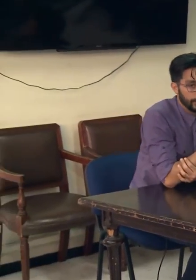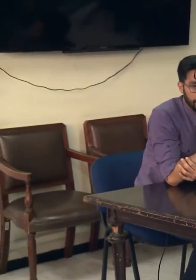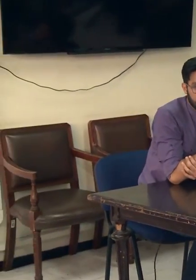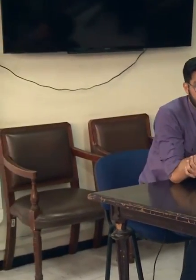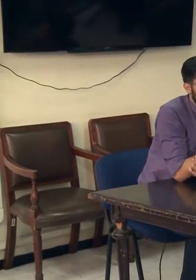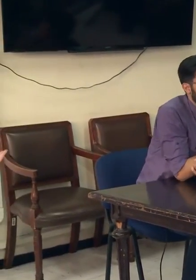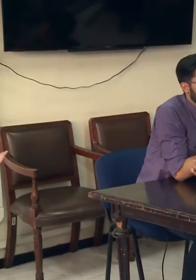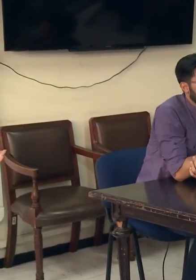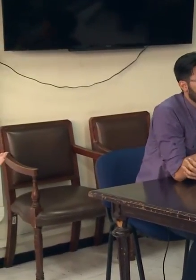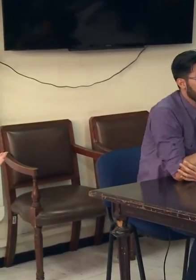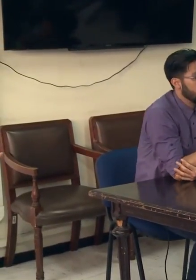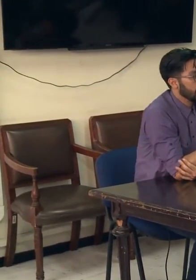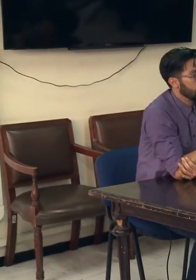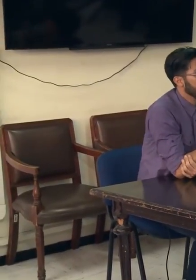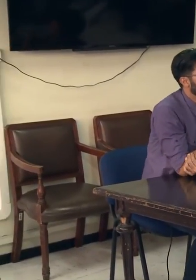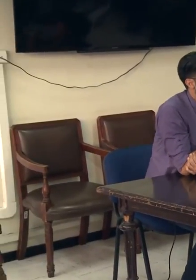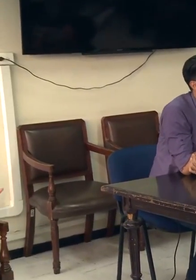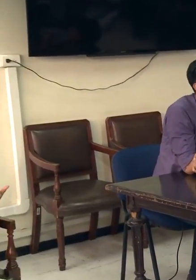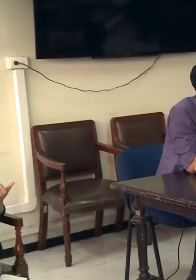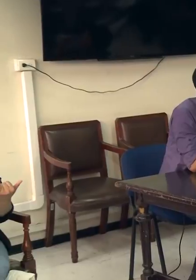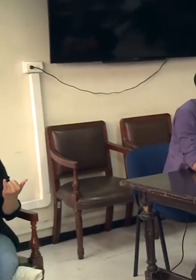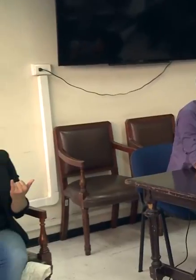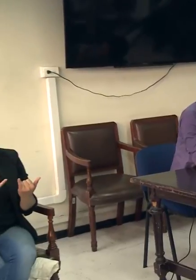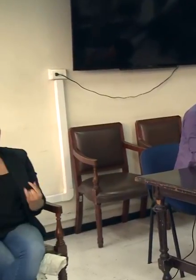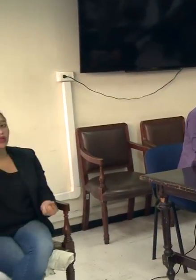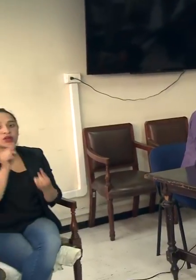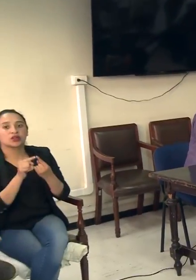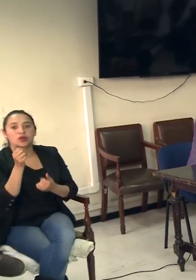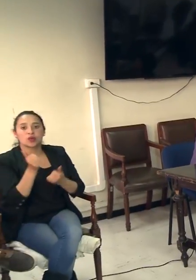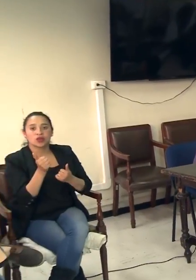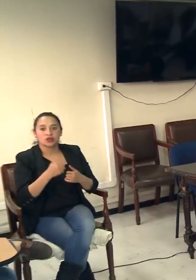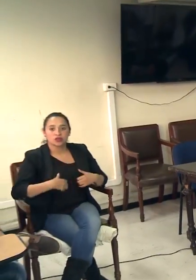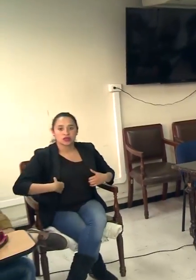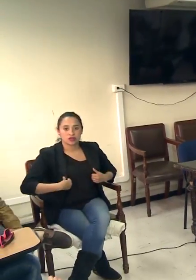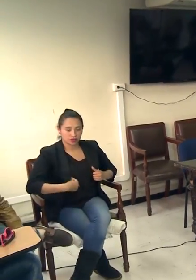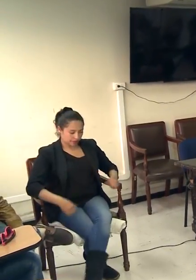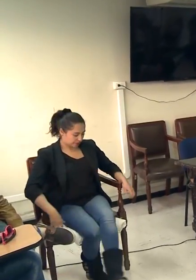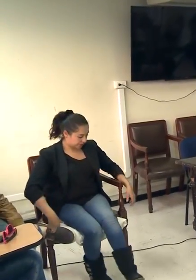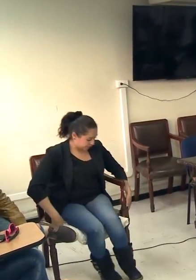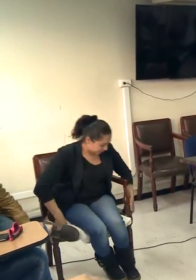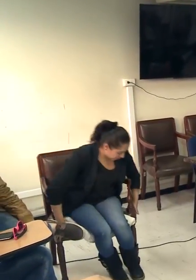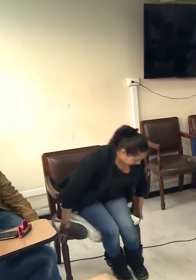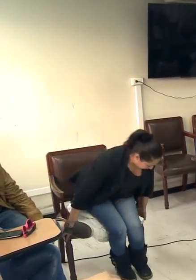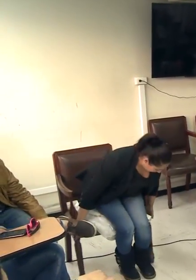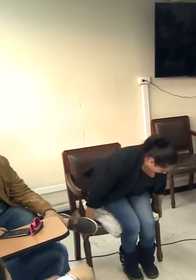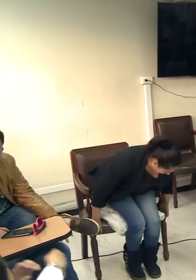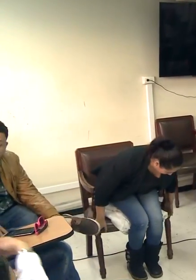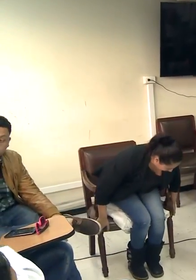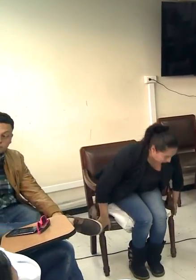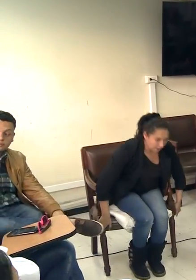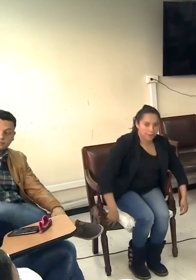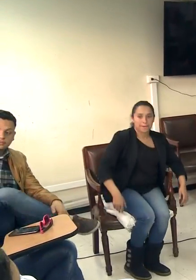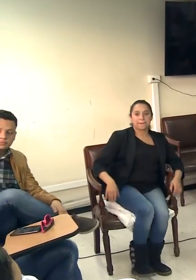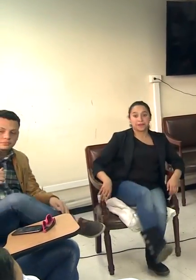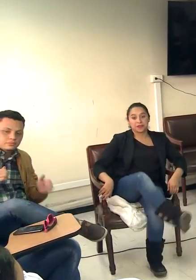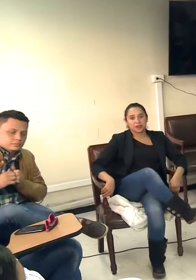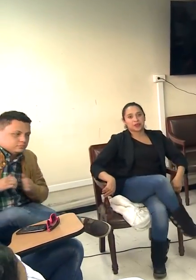Bueno, pues ahora un poco la idea es abrir pues el micrófono a la intervención del público.